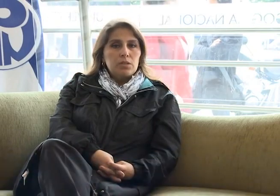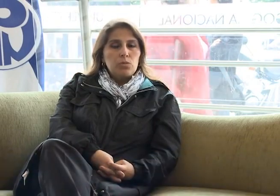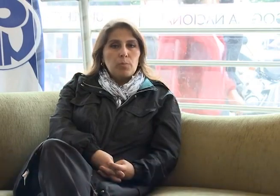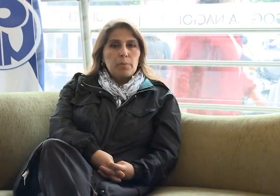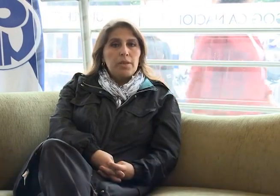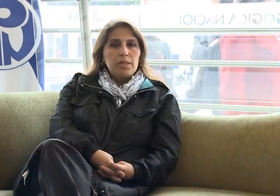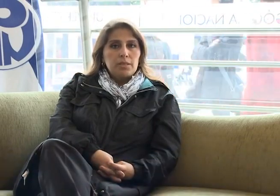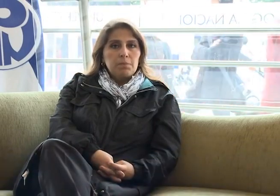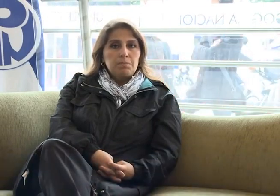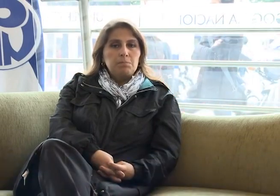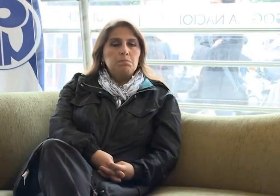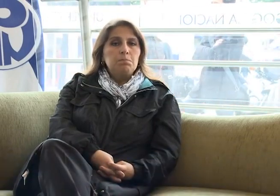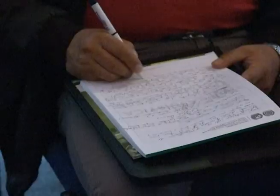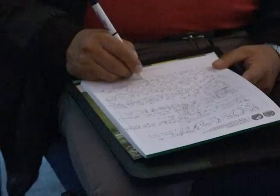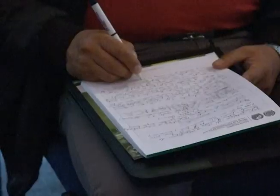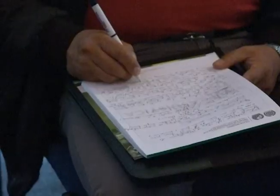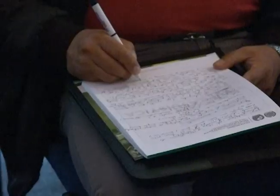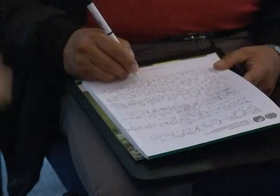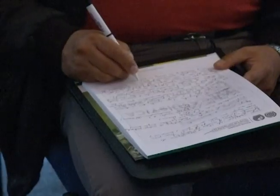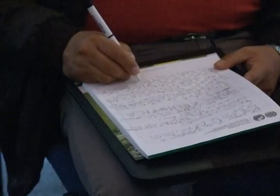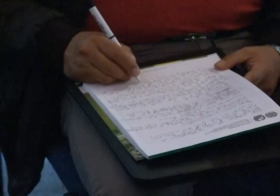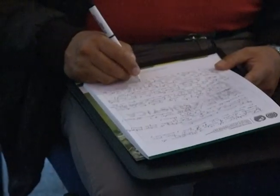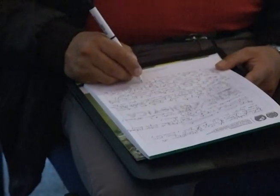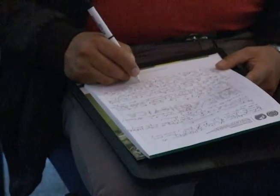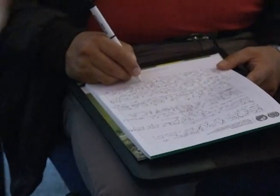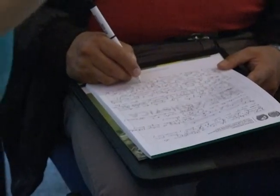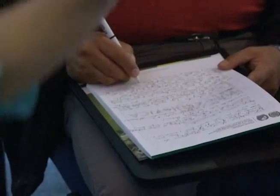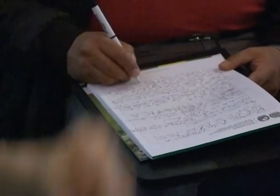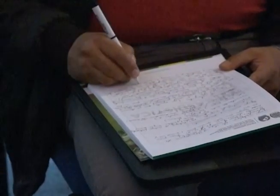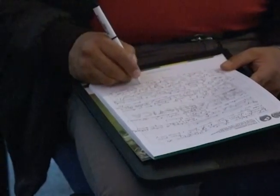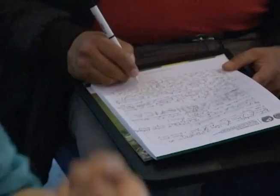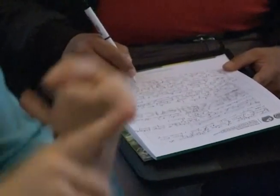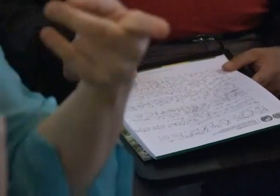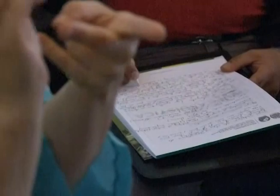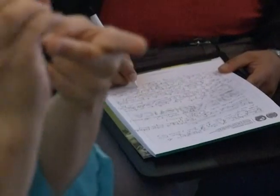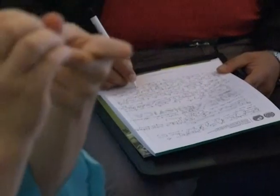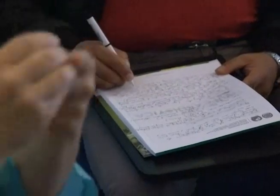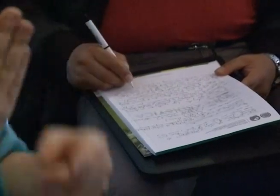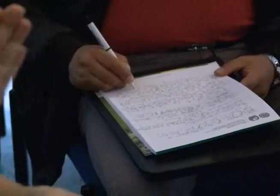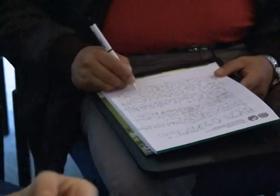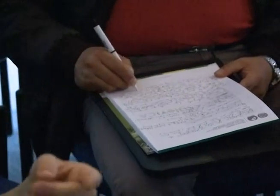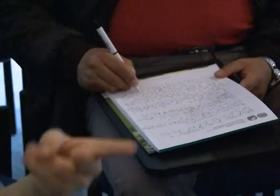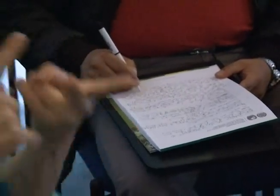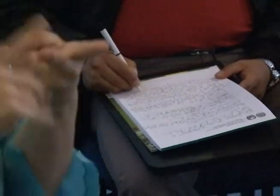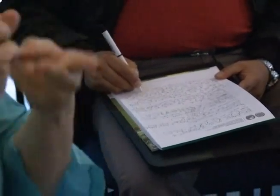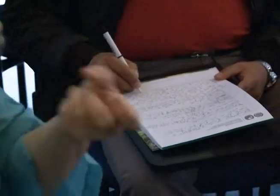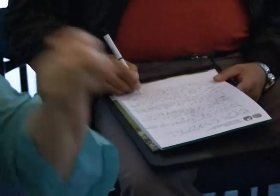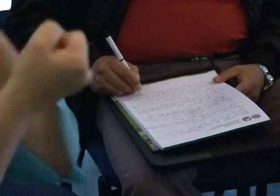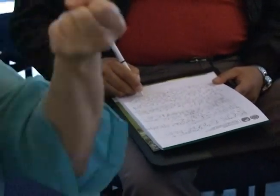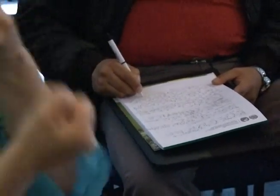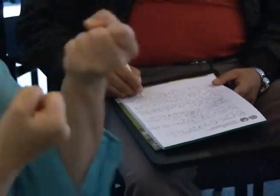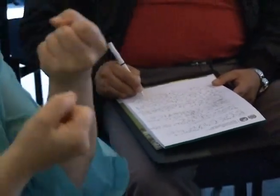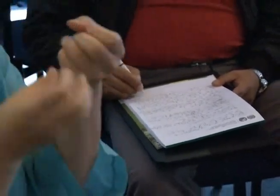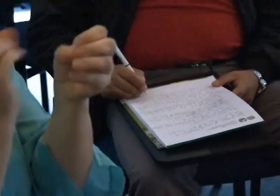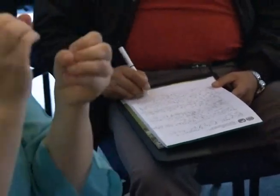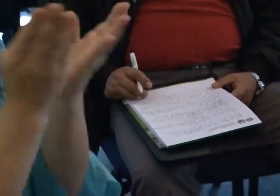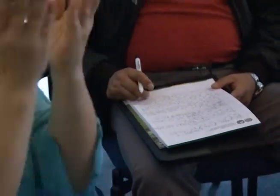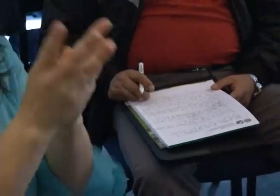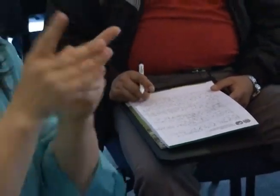retroalimentación permanente. Interpretar no debe confundirse con una traducción que expresa en una lengua escrita lo